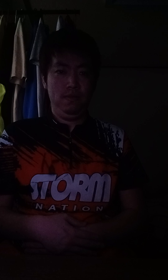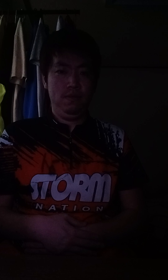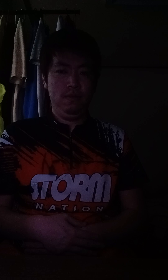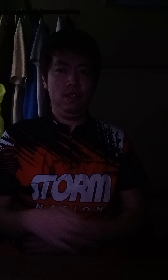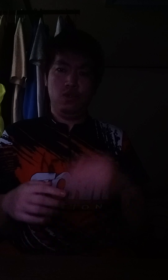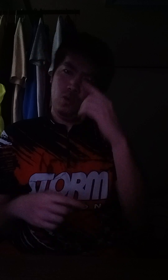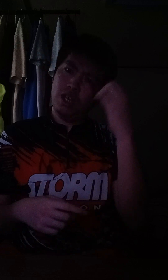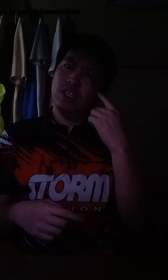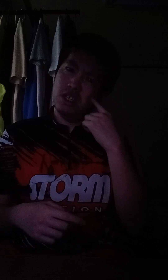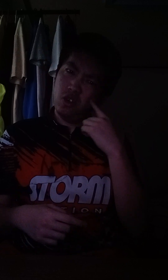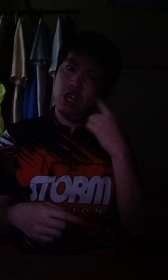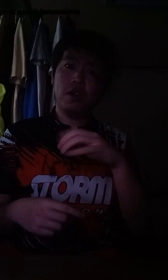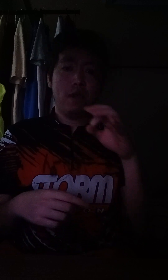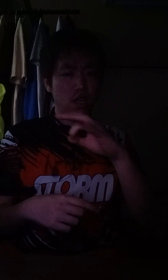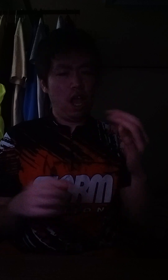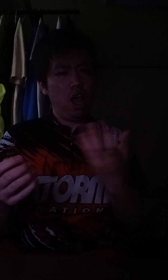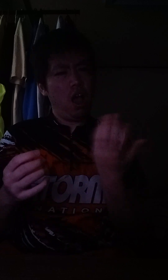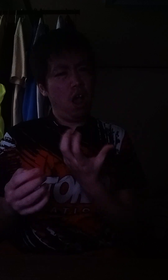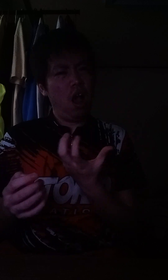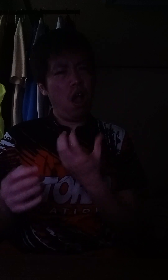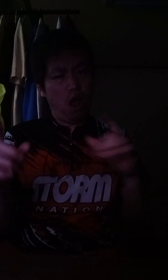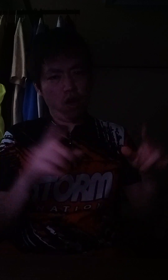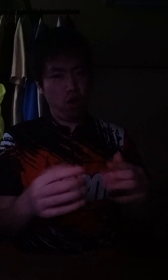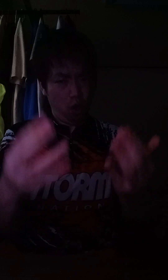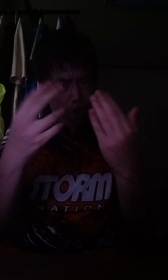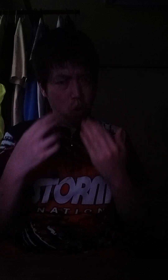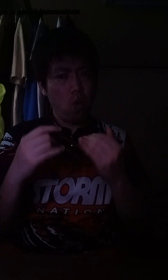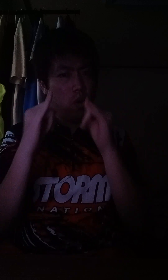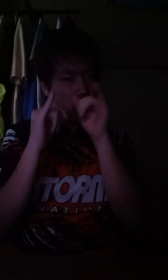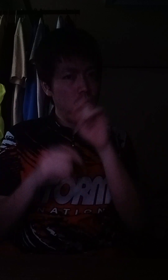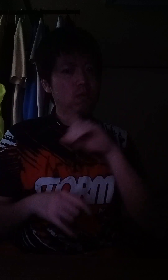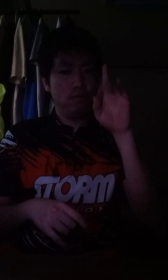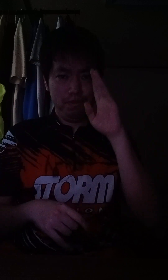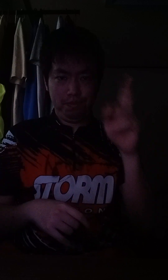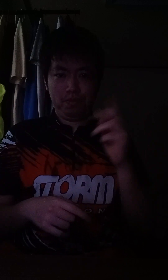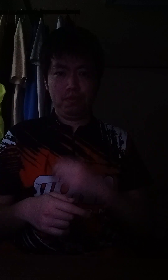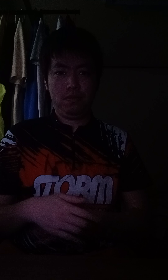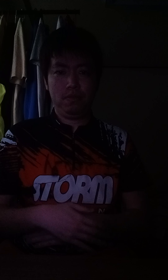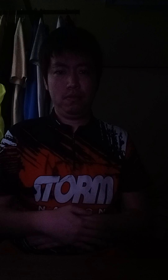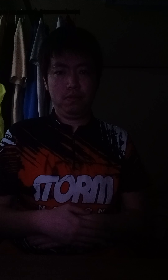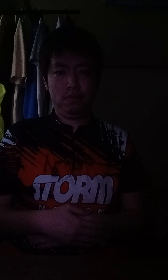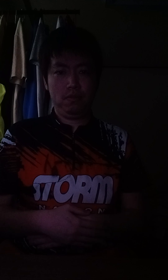왜 승현이에게만 이런 아픔이 계속 찾아오는 걸까요?